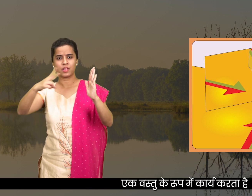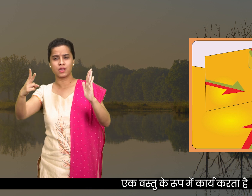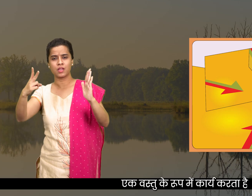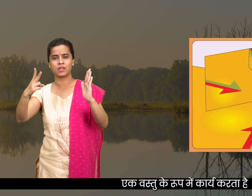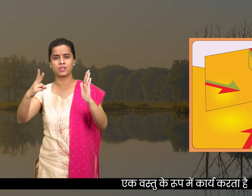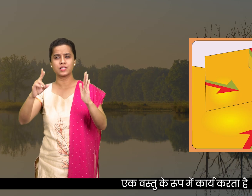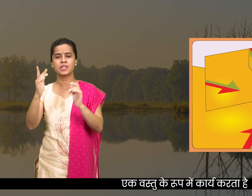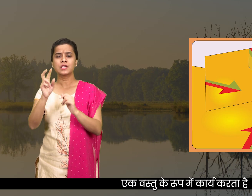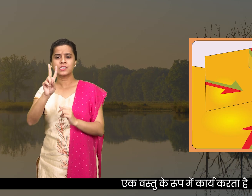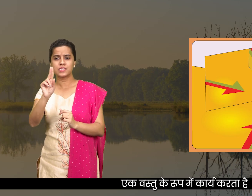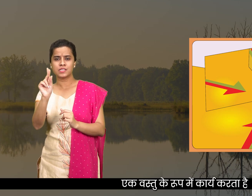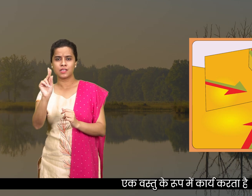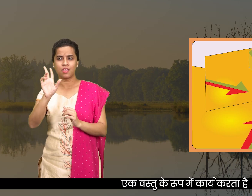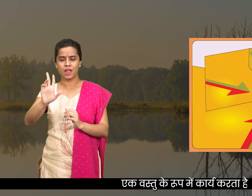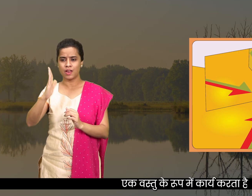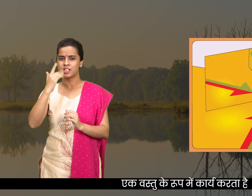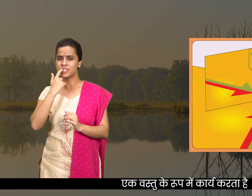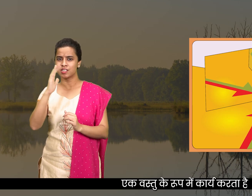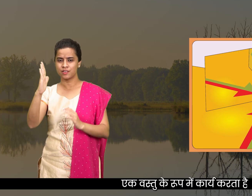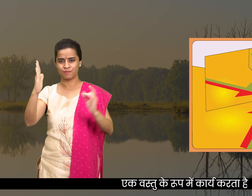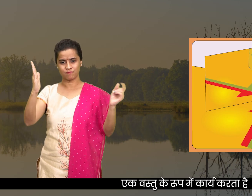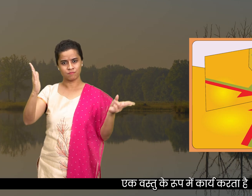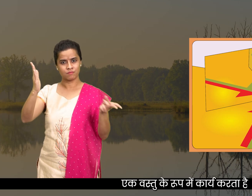एक वस्तु के रूप में कार्य करता है